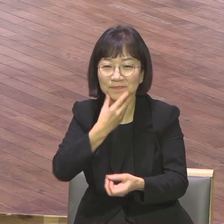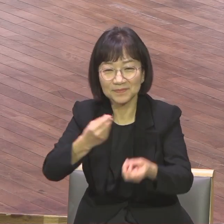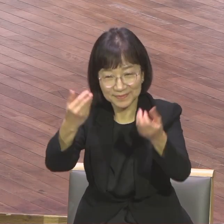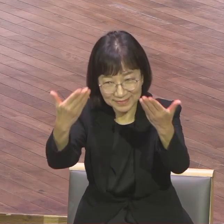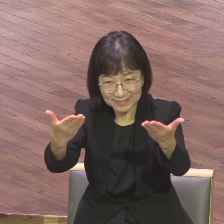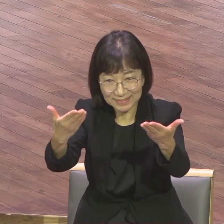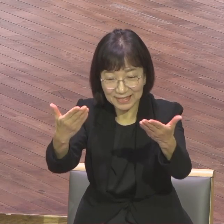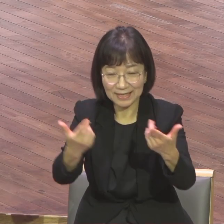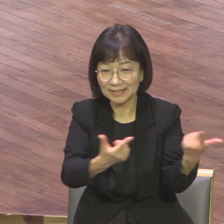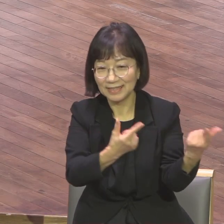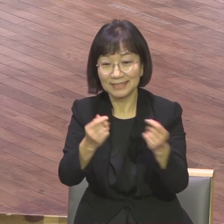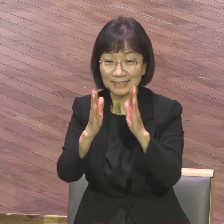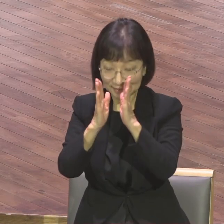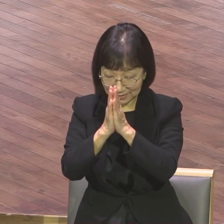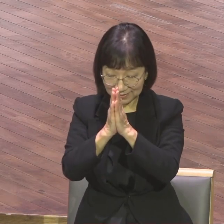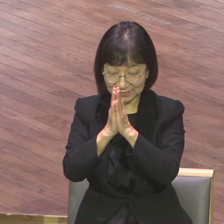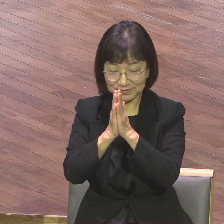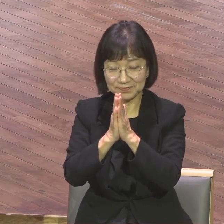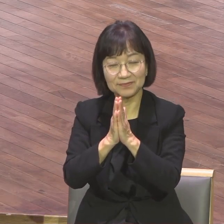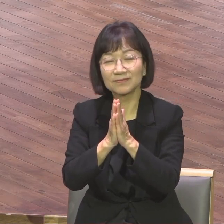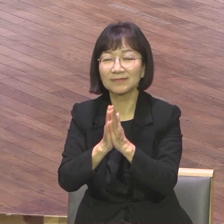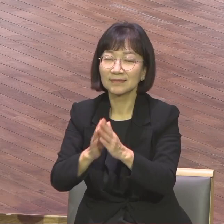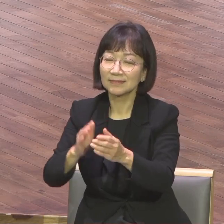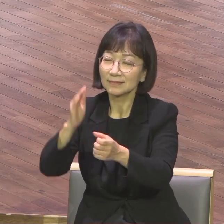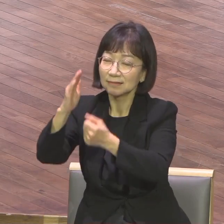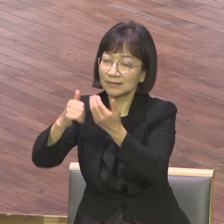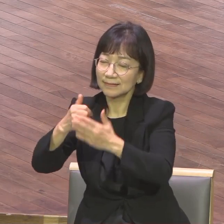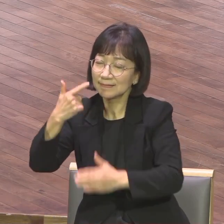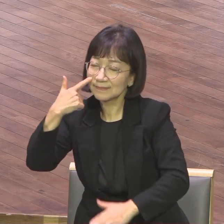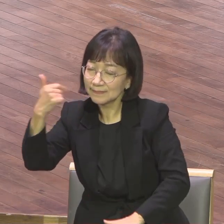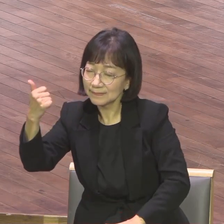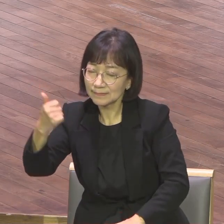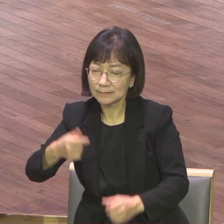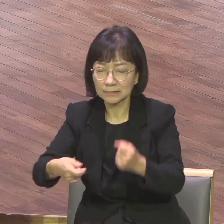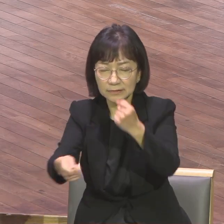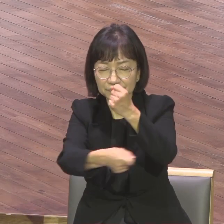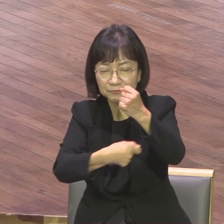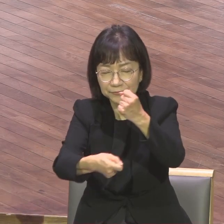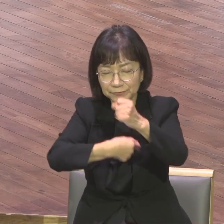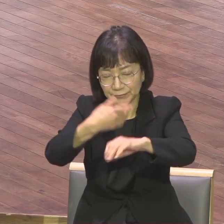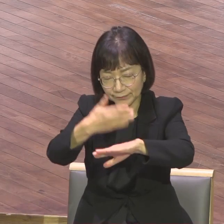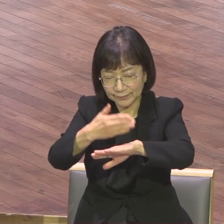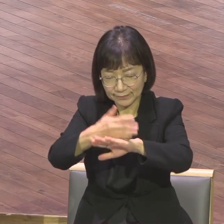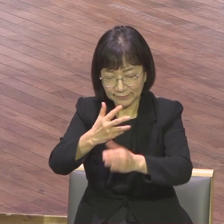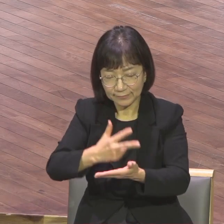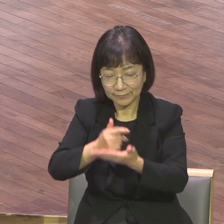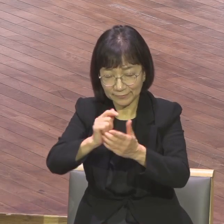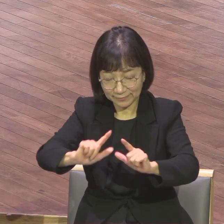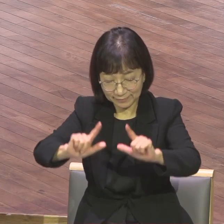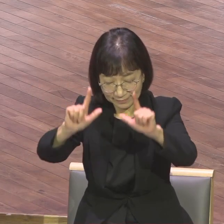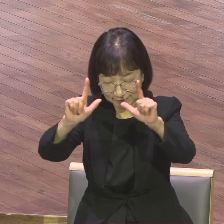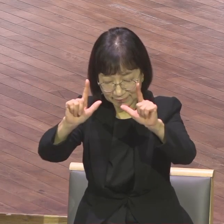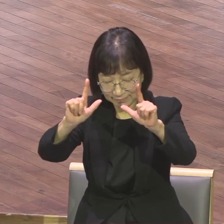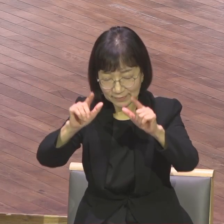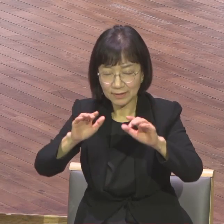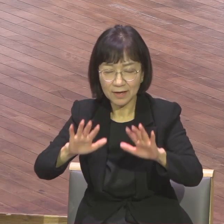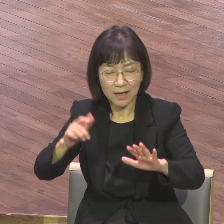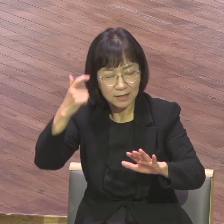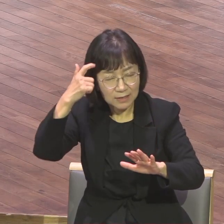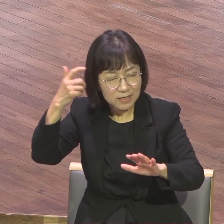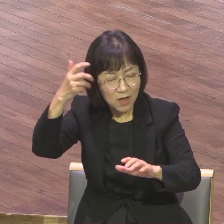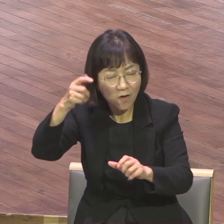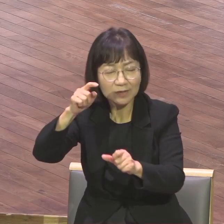축복합니다. 기도합시다. 아버지 하나님, 추수감사주일을 맞이해서 우리가 참으로 영적으로